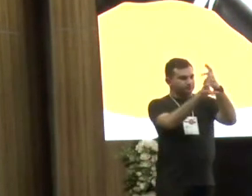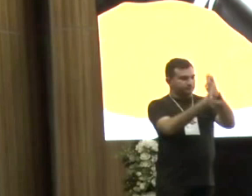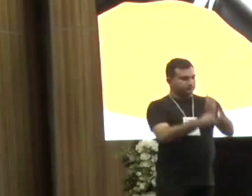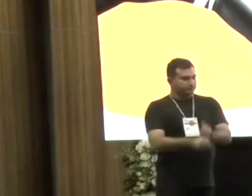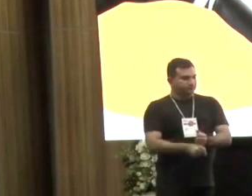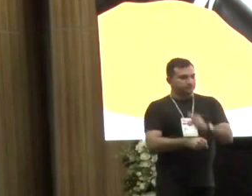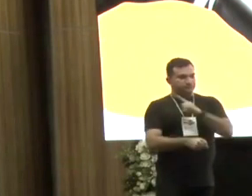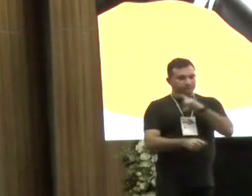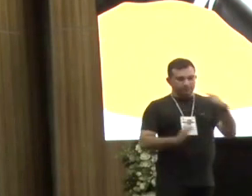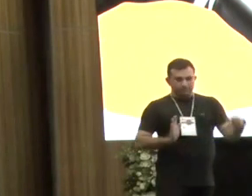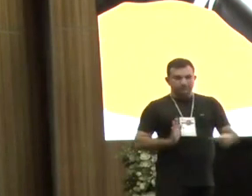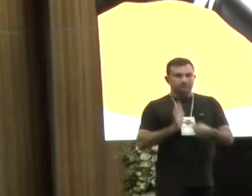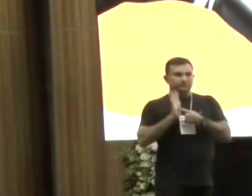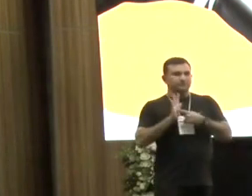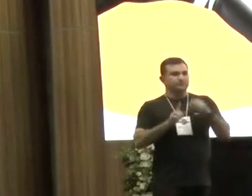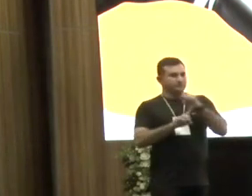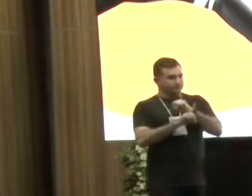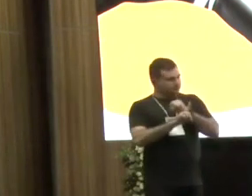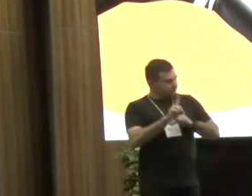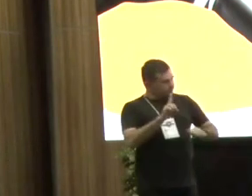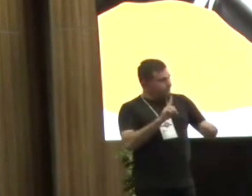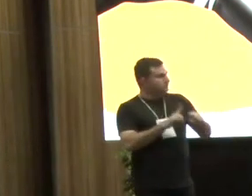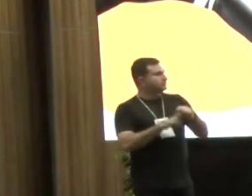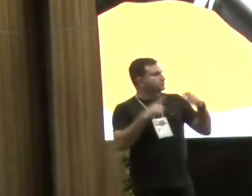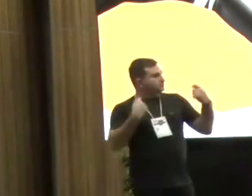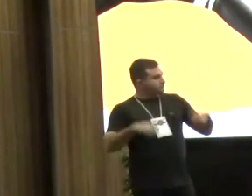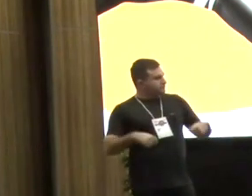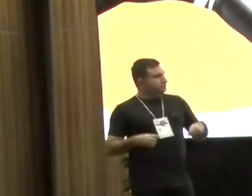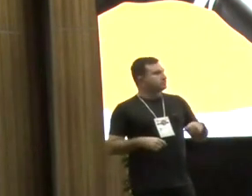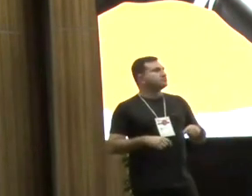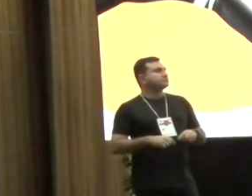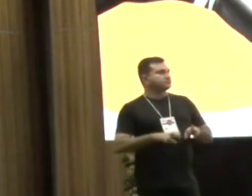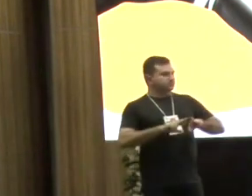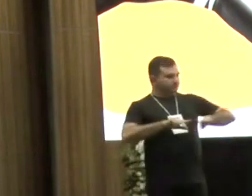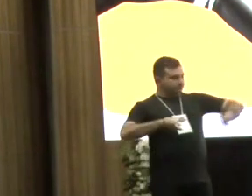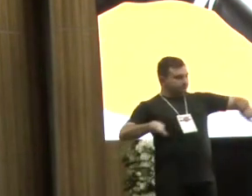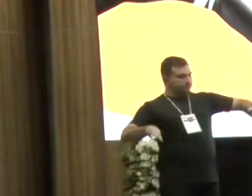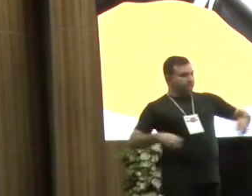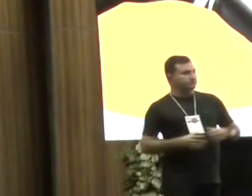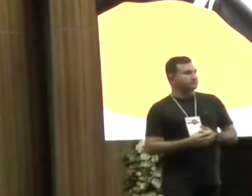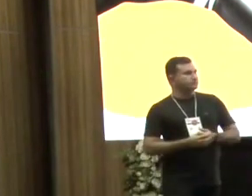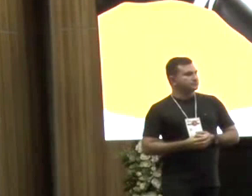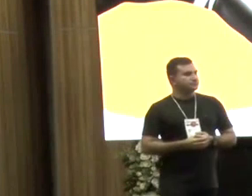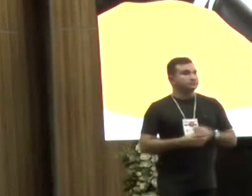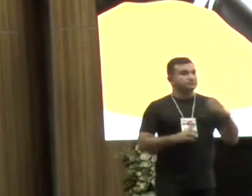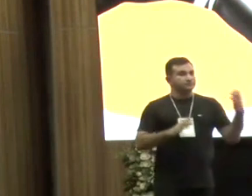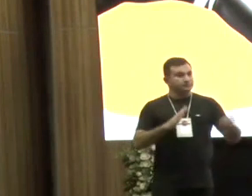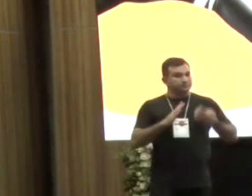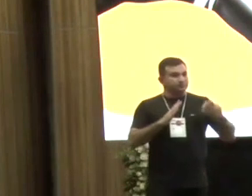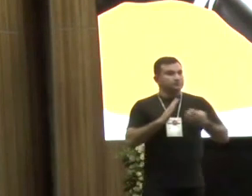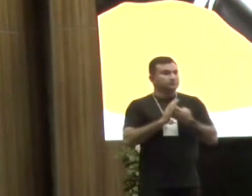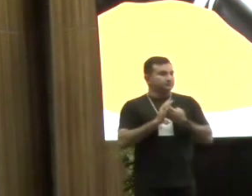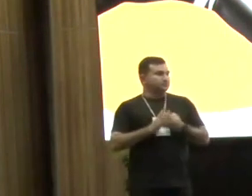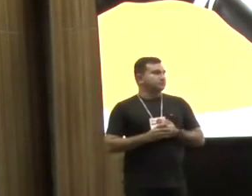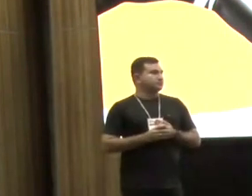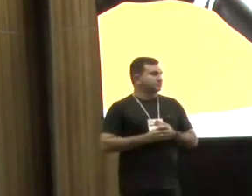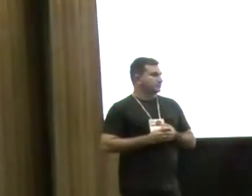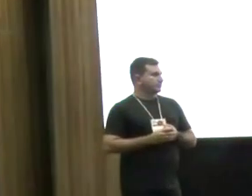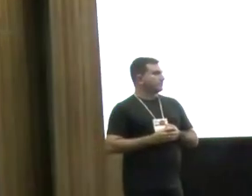social e ele necessariamente não vai passar por uma empresa. Tá certo?